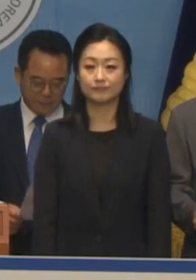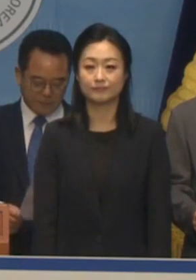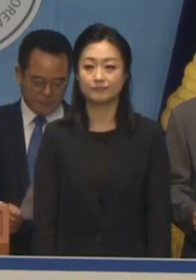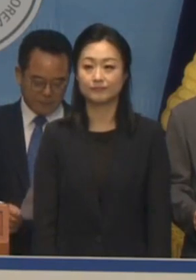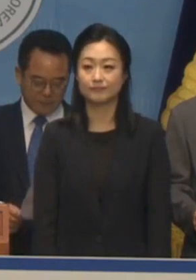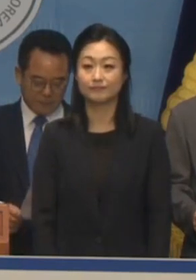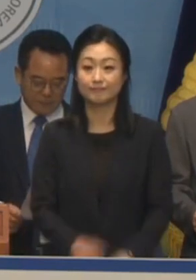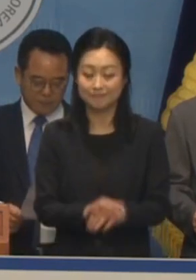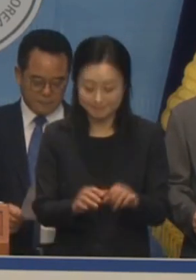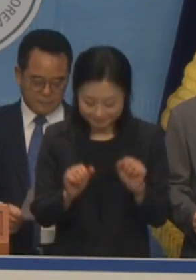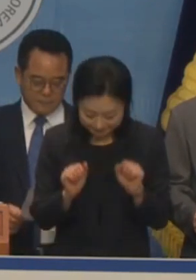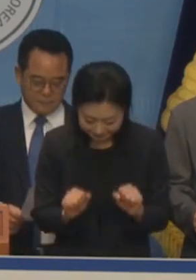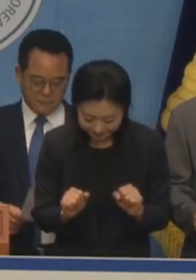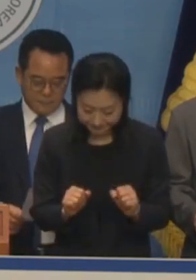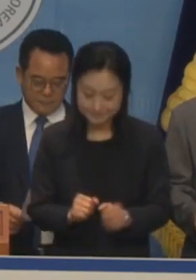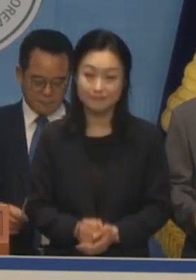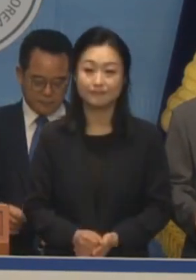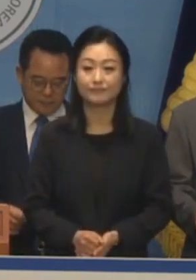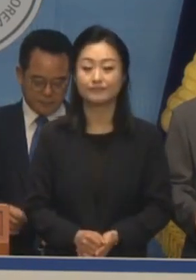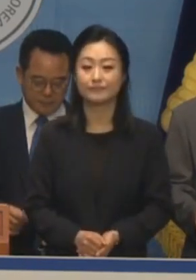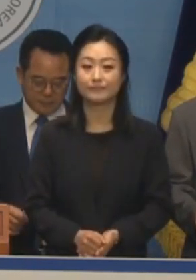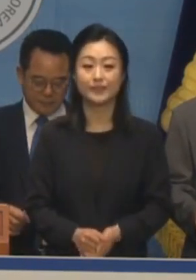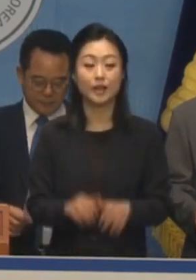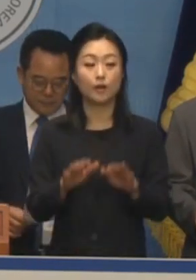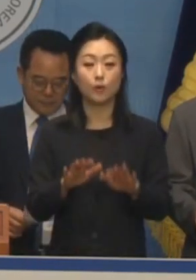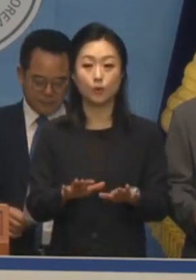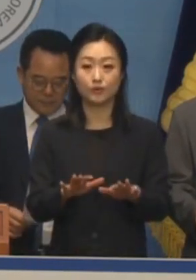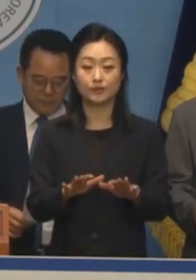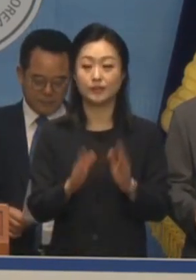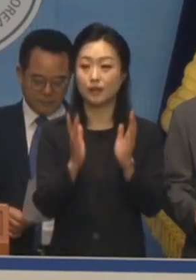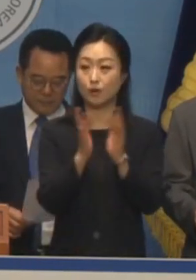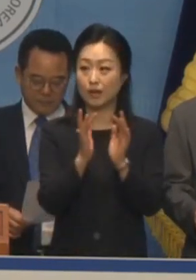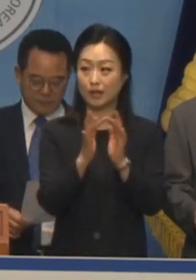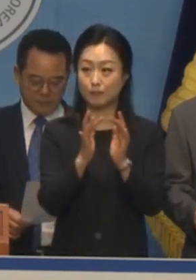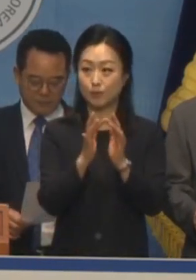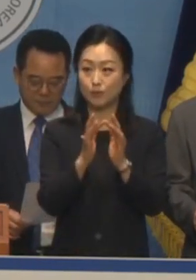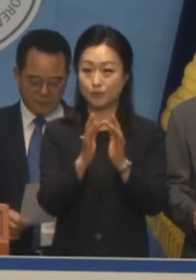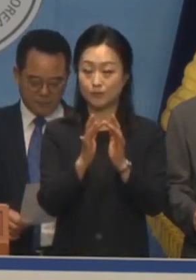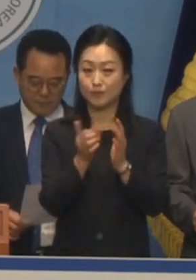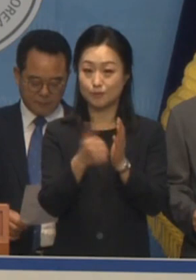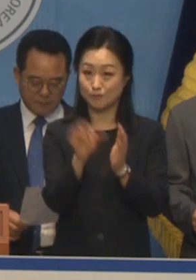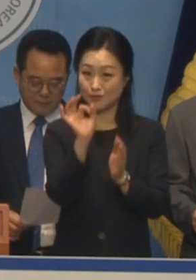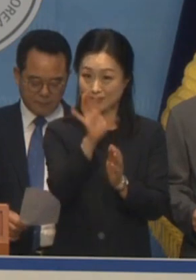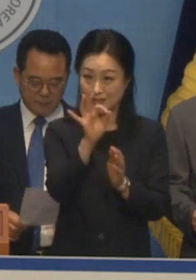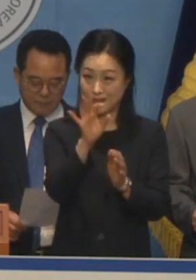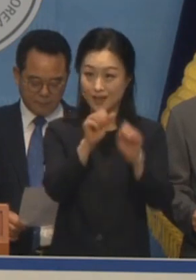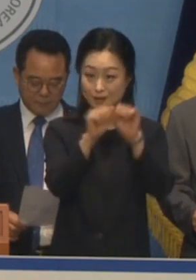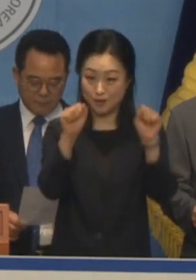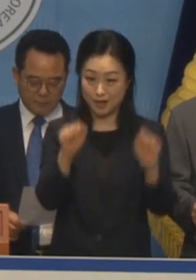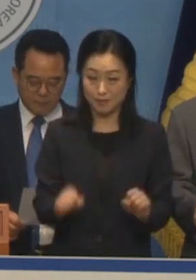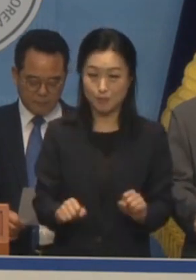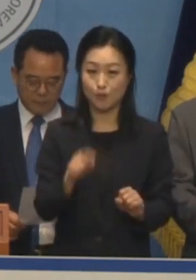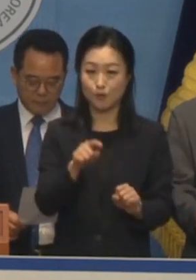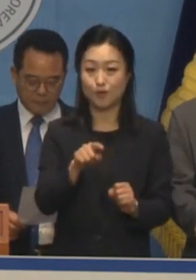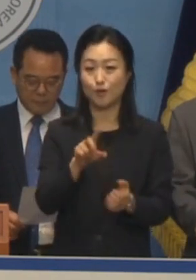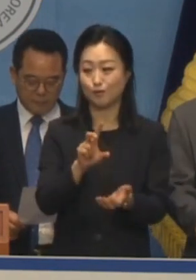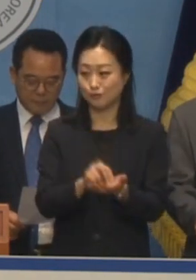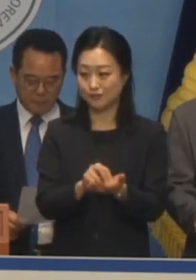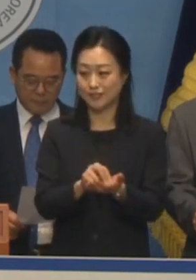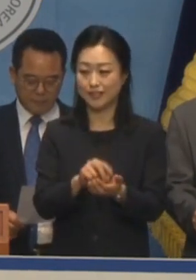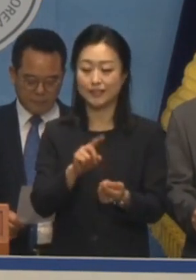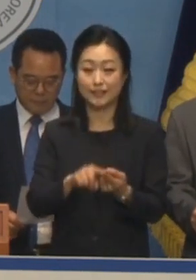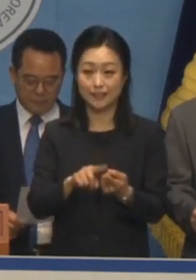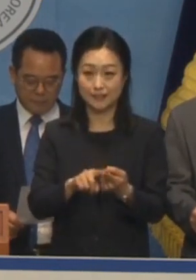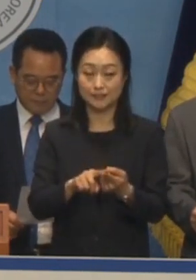네, 안녕하세요. 오늘 온라인 플랫폼 재정 촉구 기자회견을